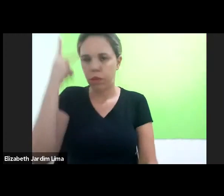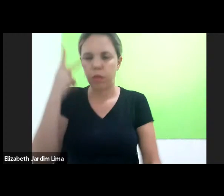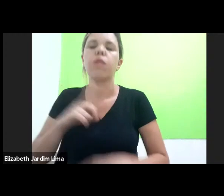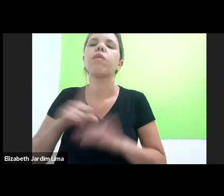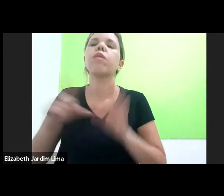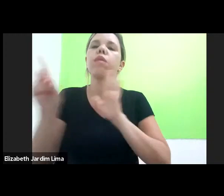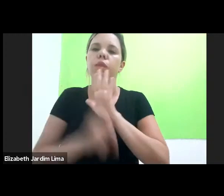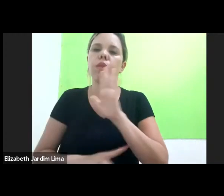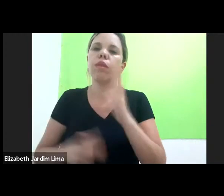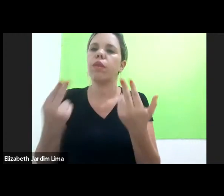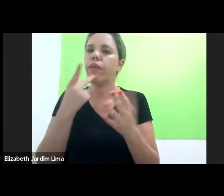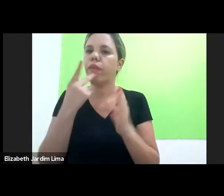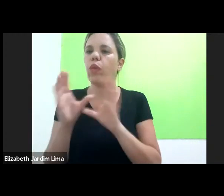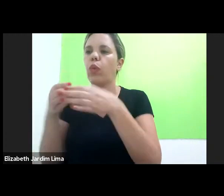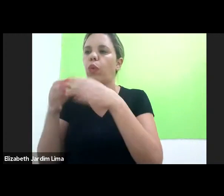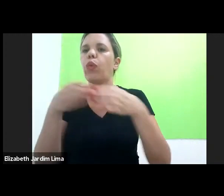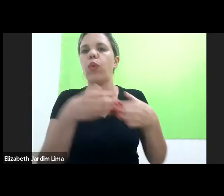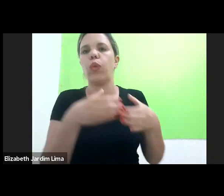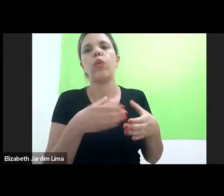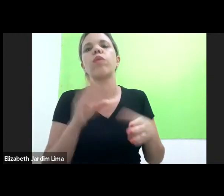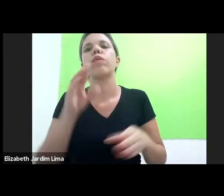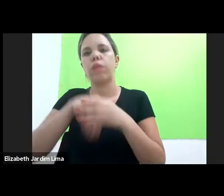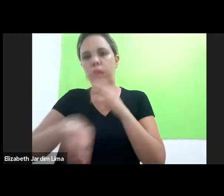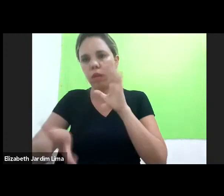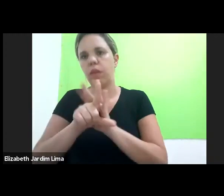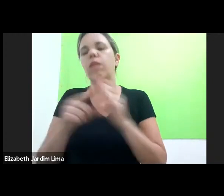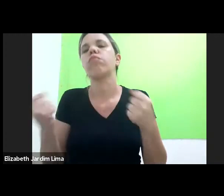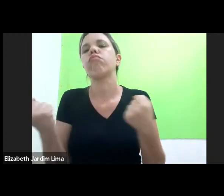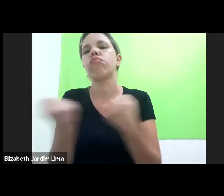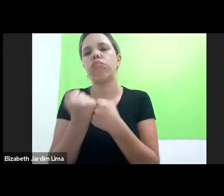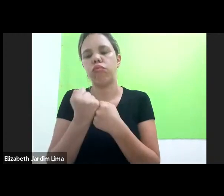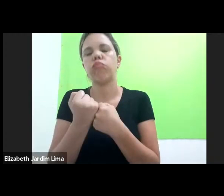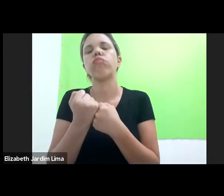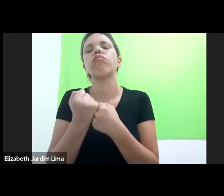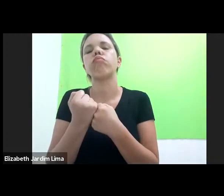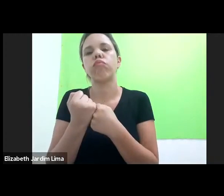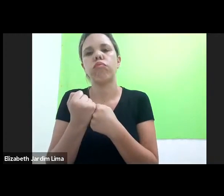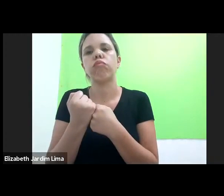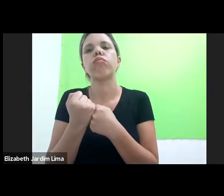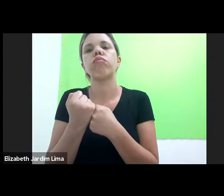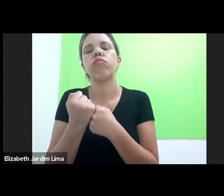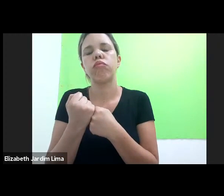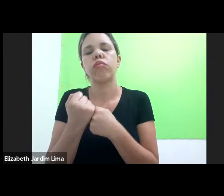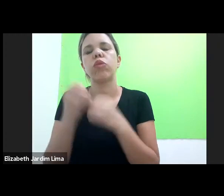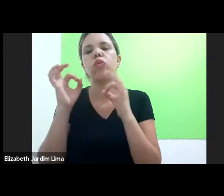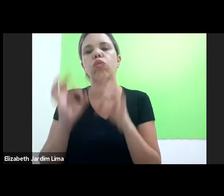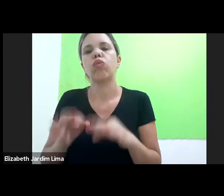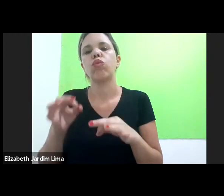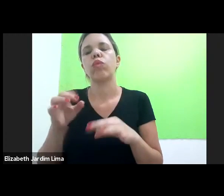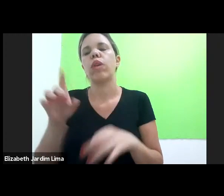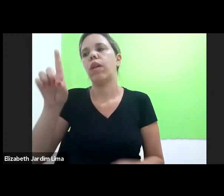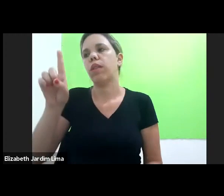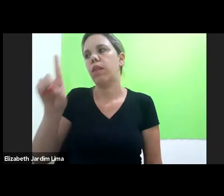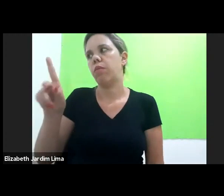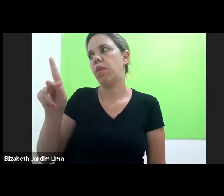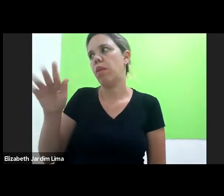eu disse, coletivos, somos legitimados para estar em juízo. Então, através da DPF, a gente